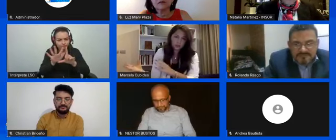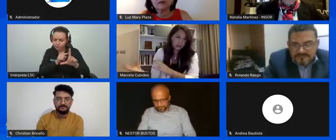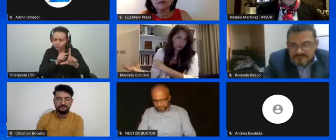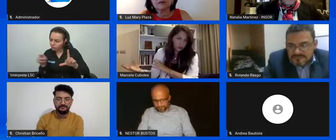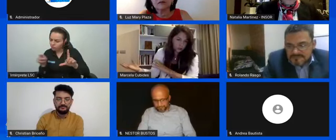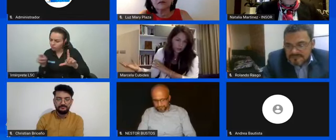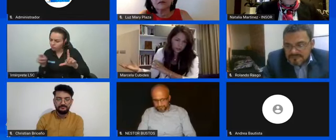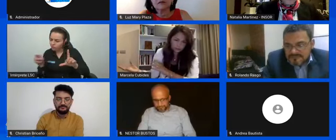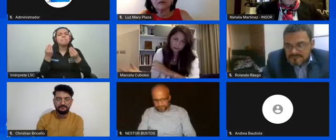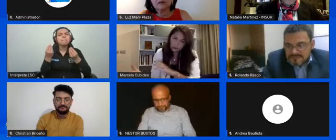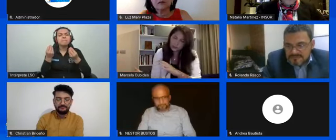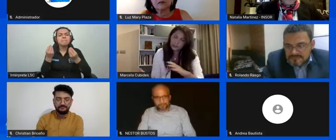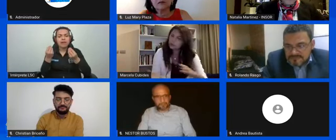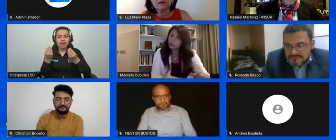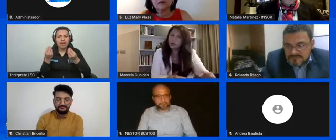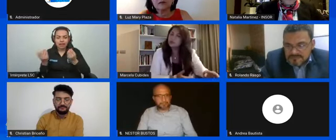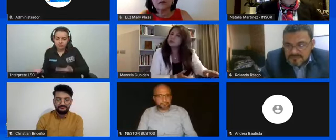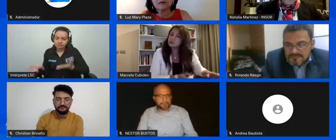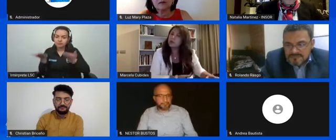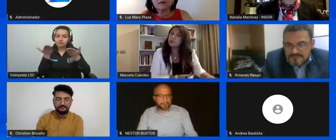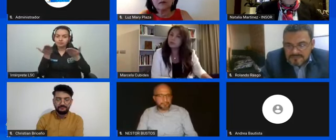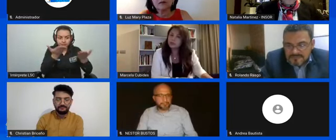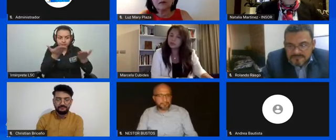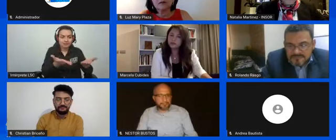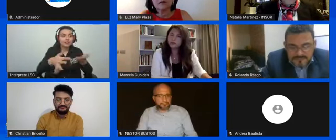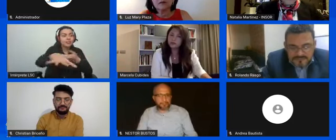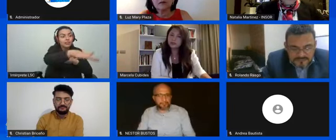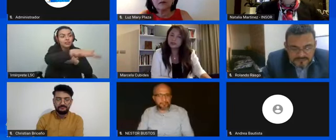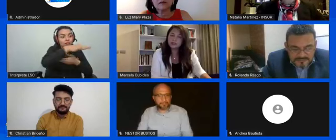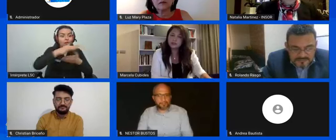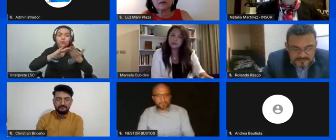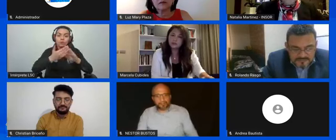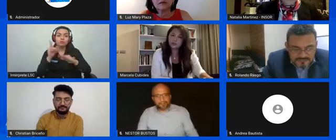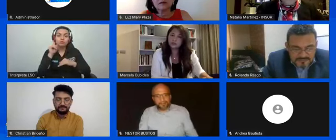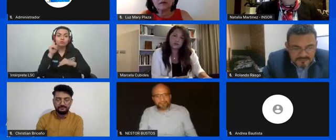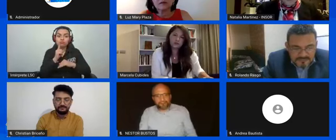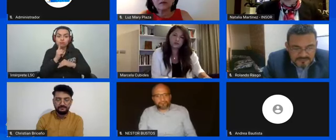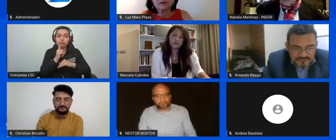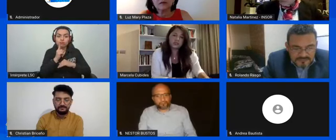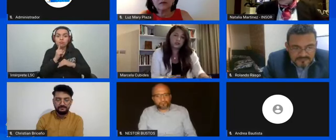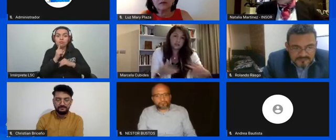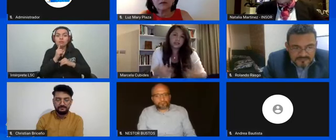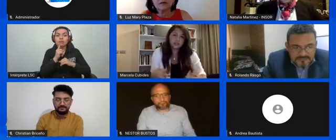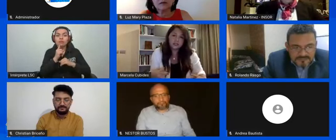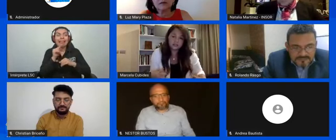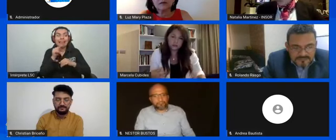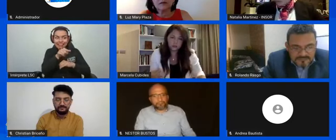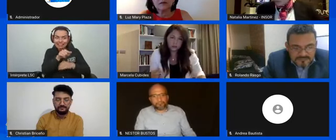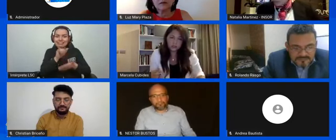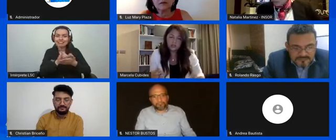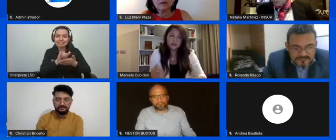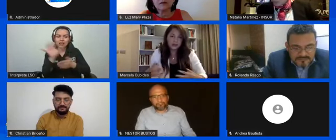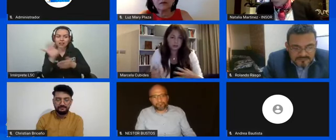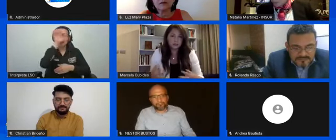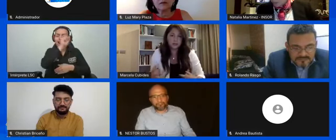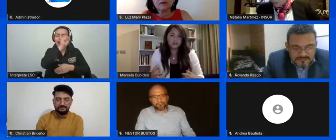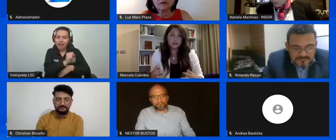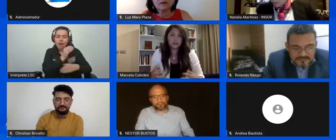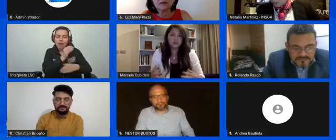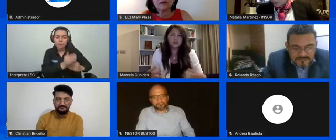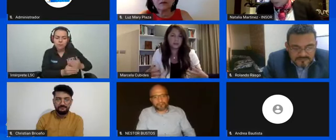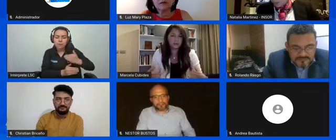población y la comunidad sorda estuvieran durante todo el proceso completo de de todos estos proyectos. Dentro de la institución, digamos,